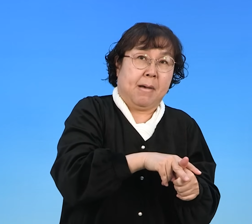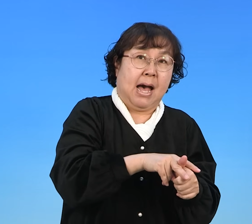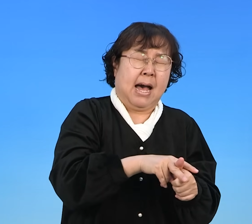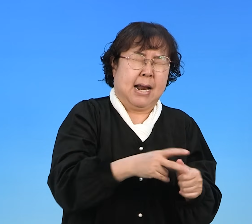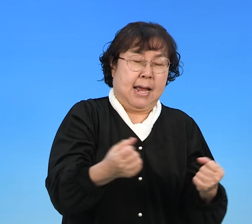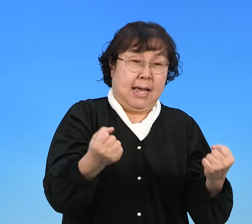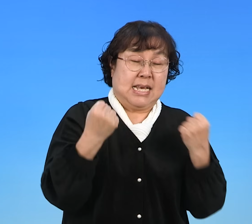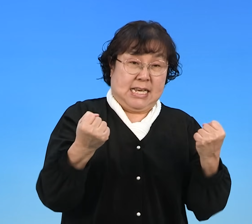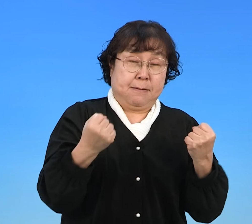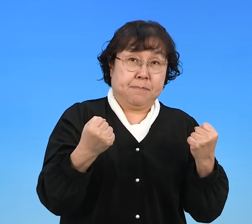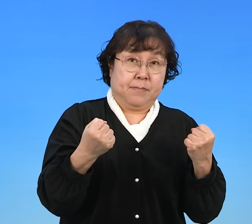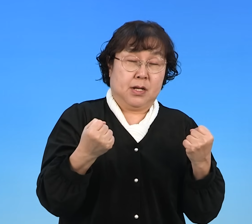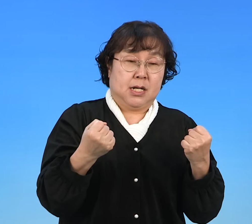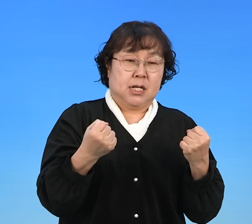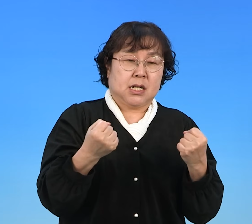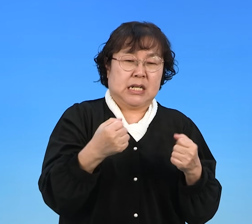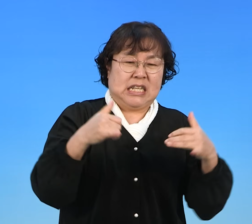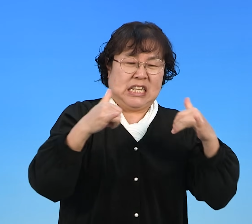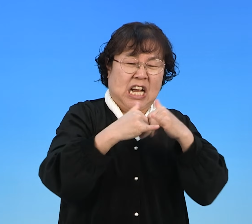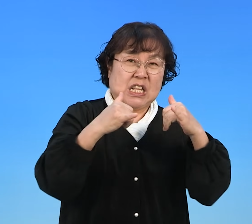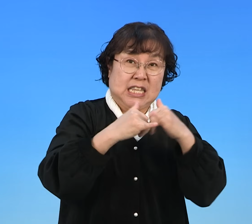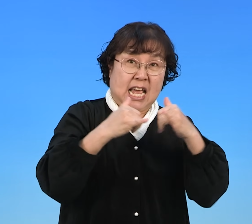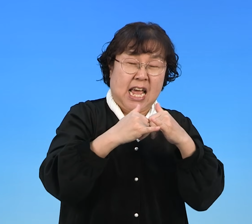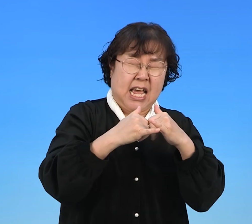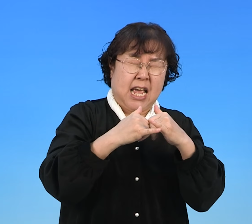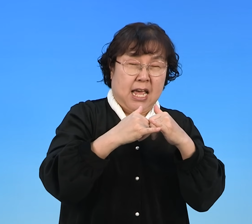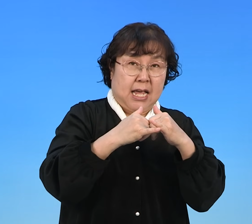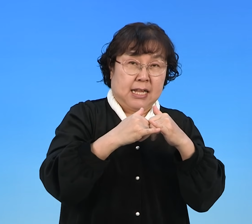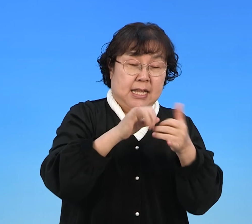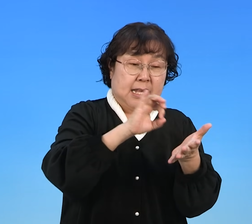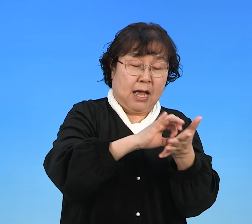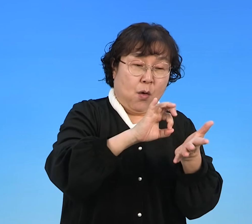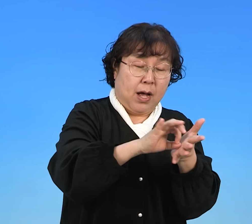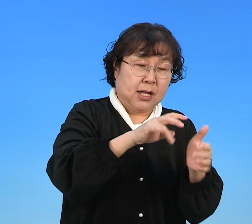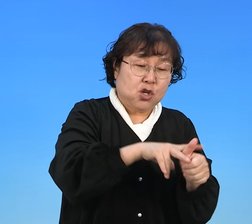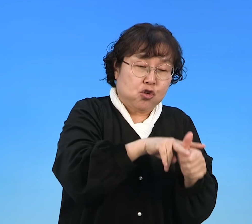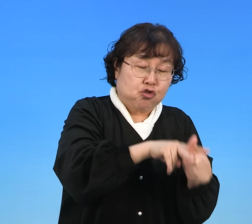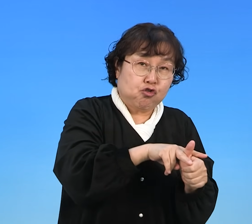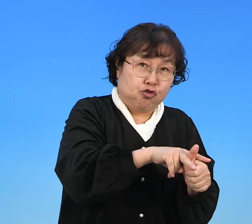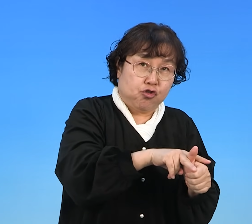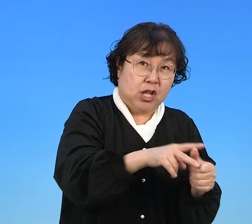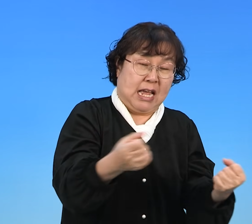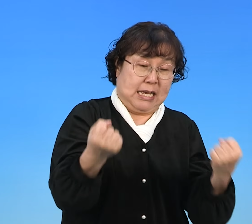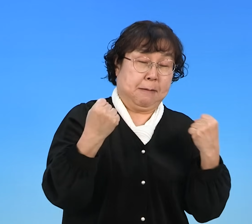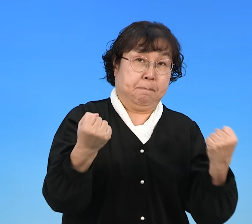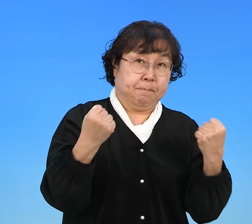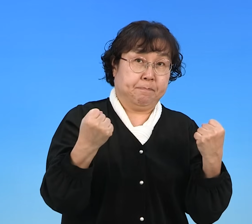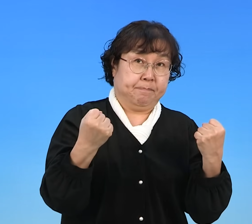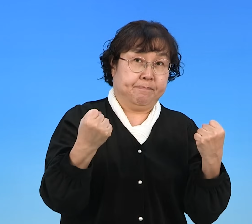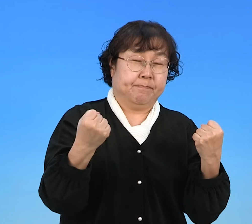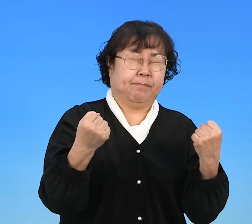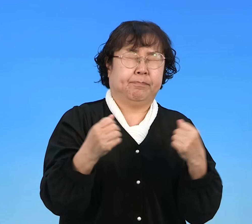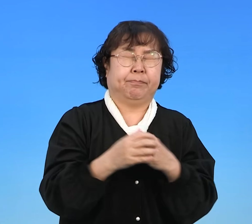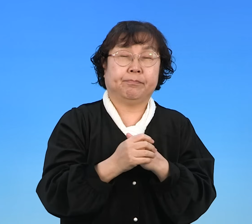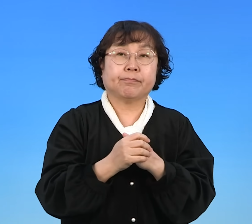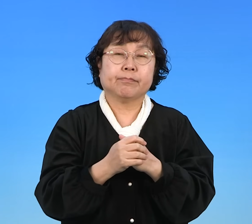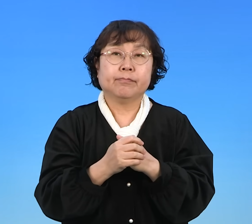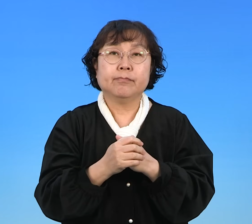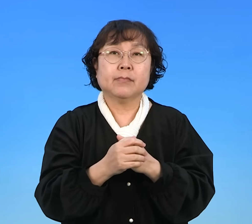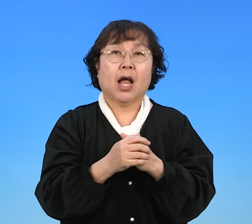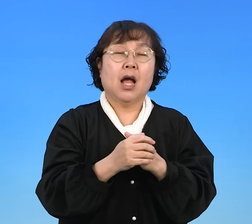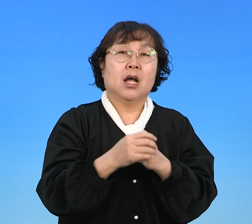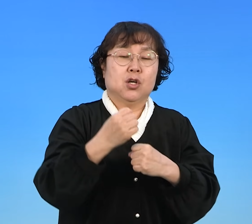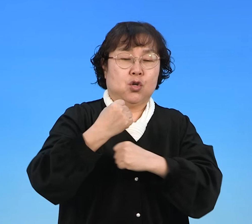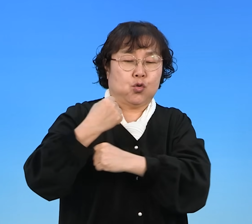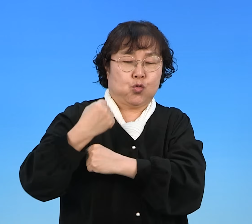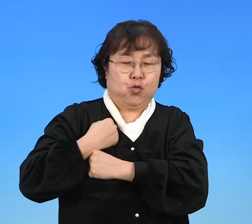전쟁에 사용되던 군마의 힘이에요. 그러니까 요즘으로 치면 군사력을 말하겠죠. 강력한 군사력. 그러니까